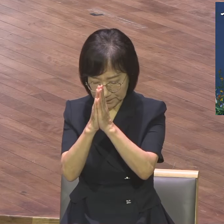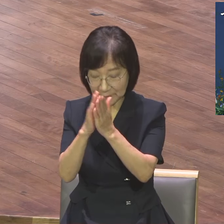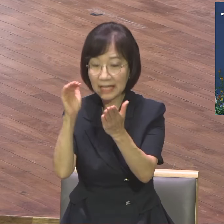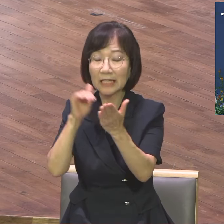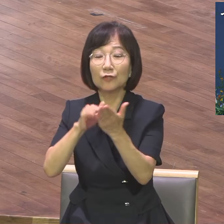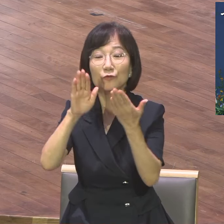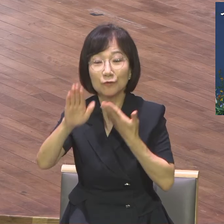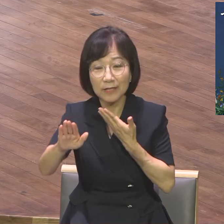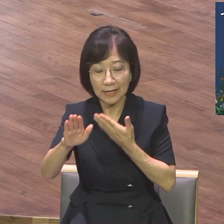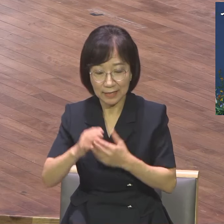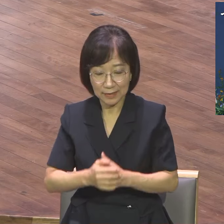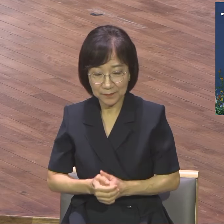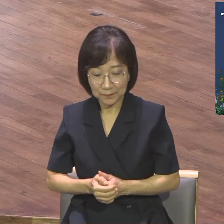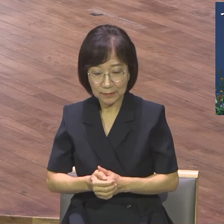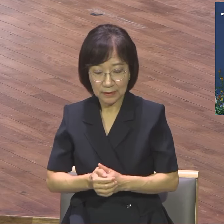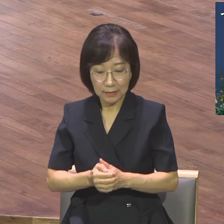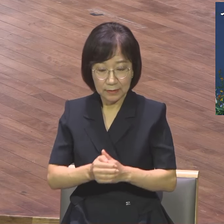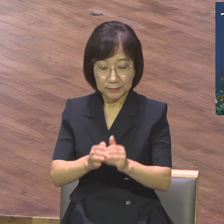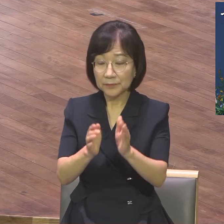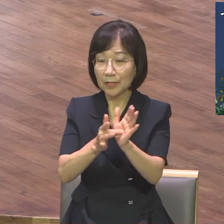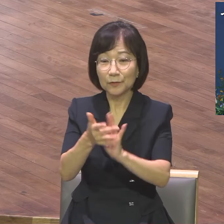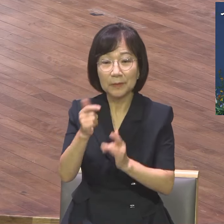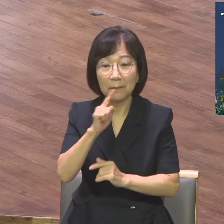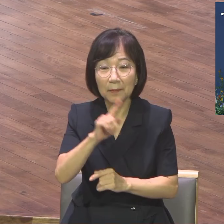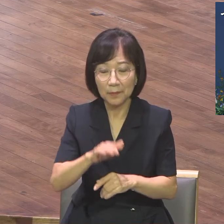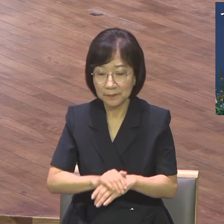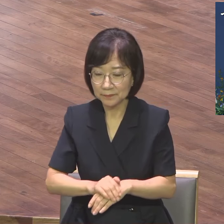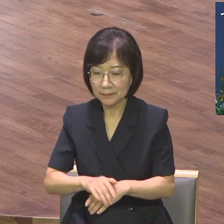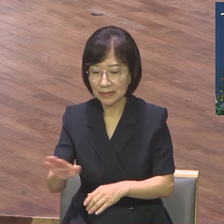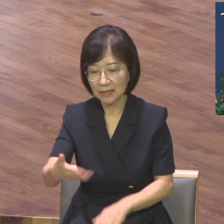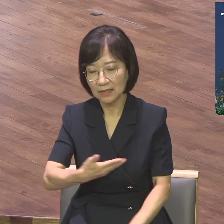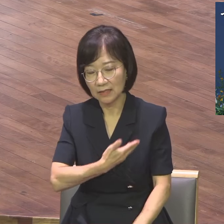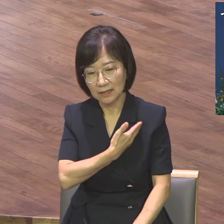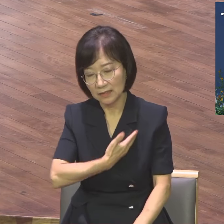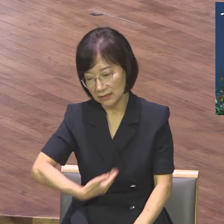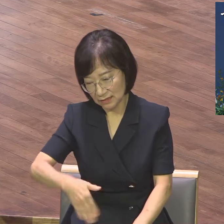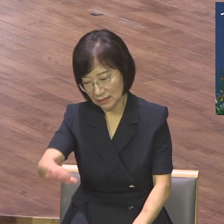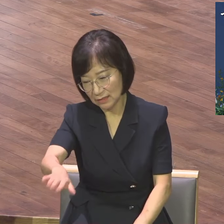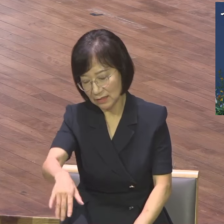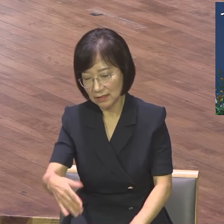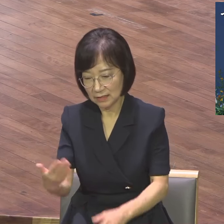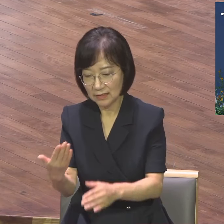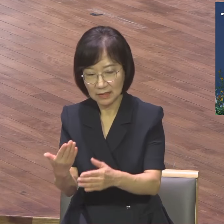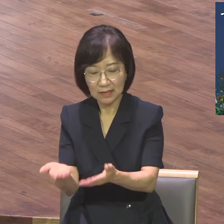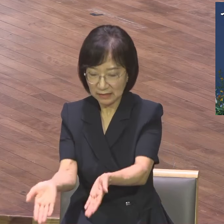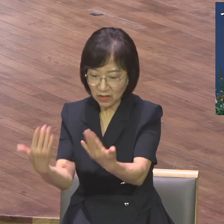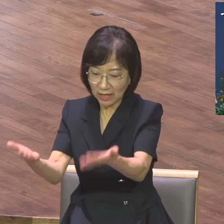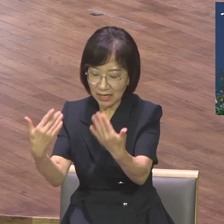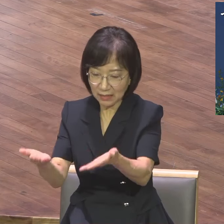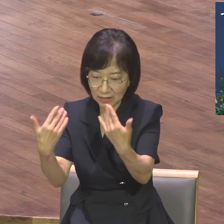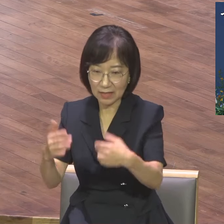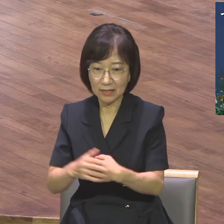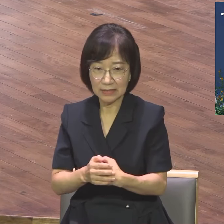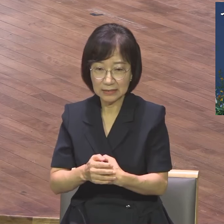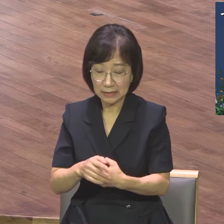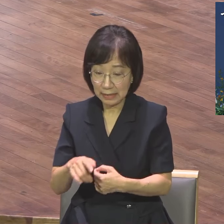이런 말씀하십니다. 일어나라. 가자. 보라, 나를 파는 자가 가까이